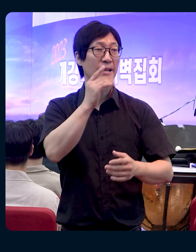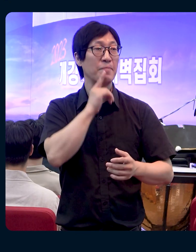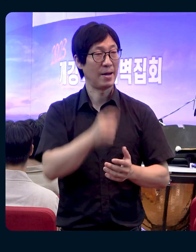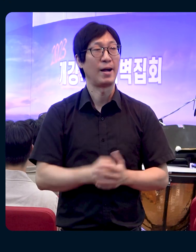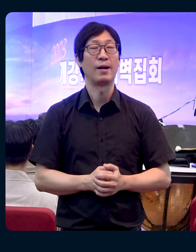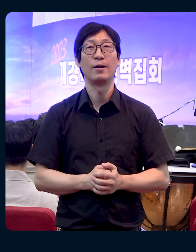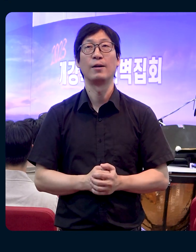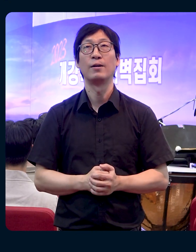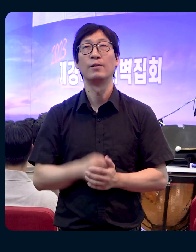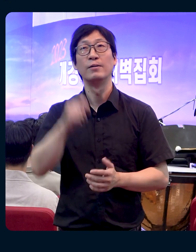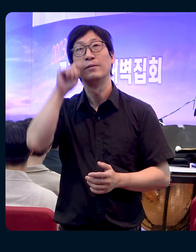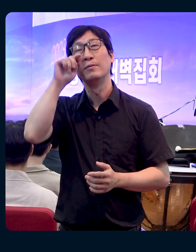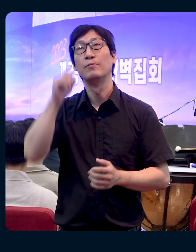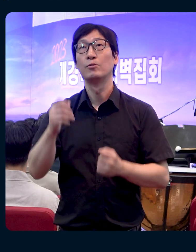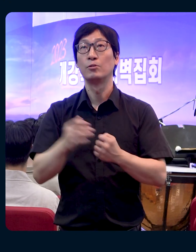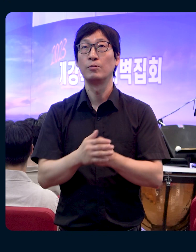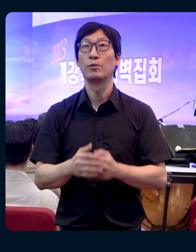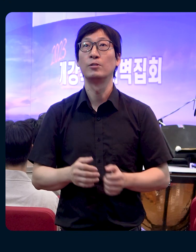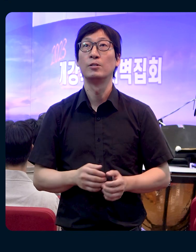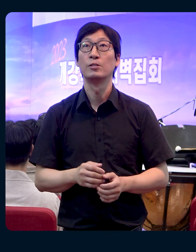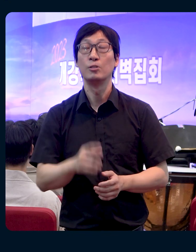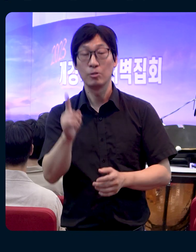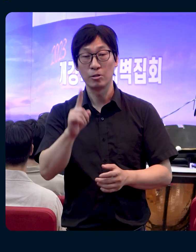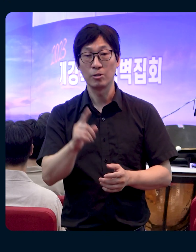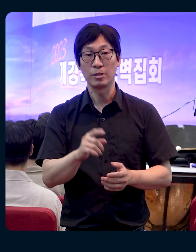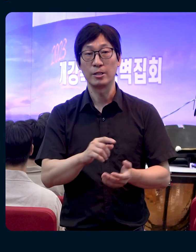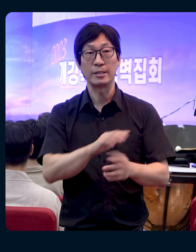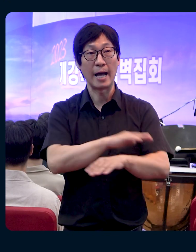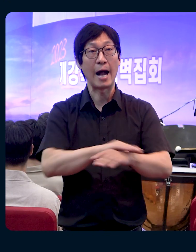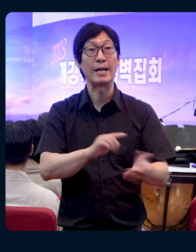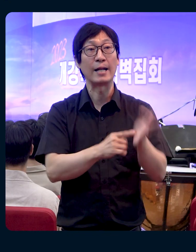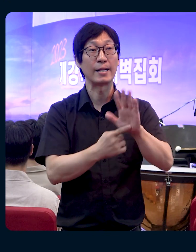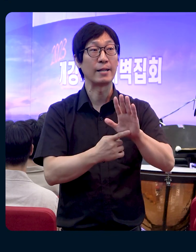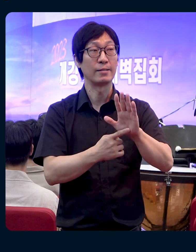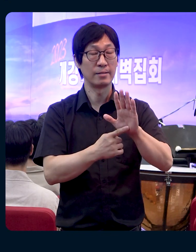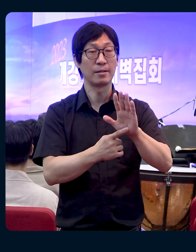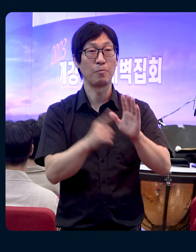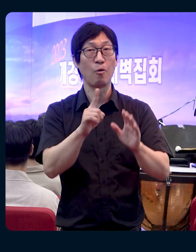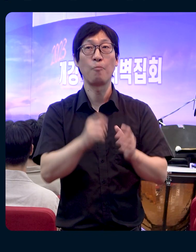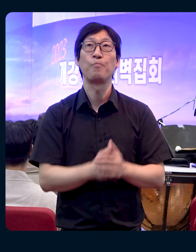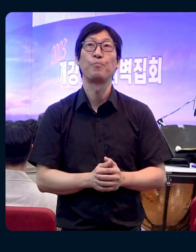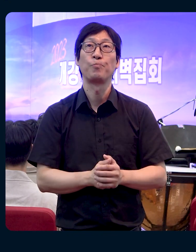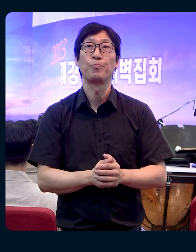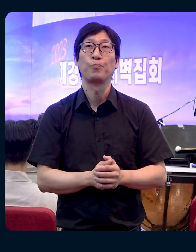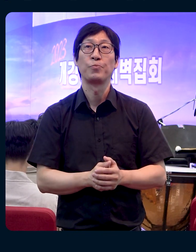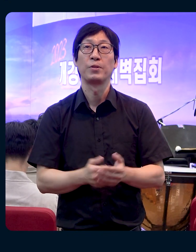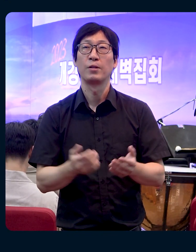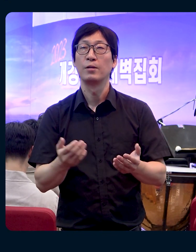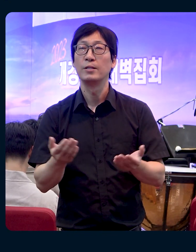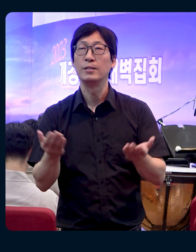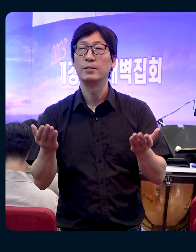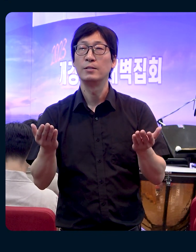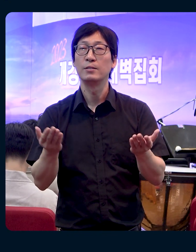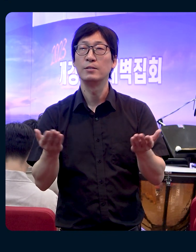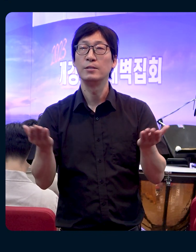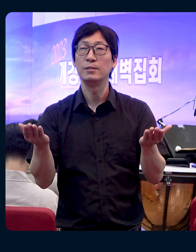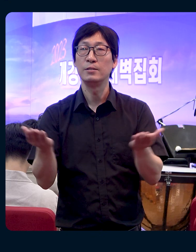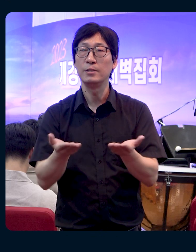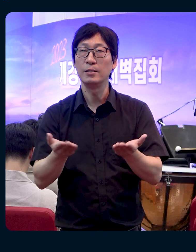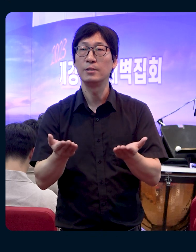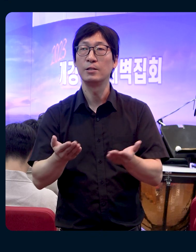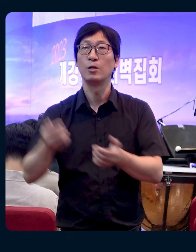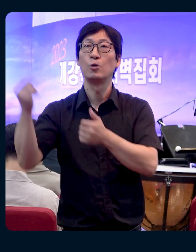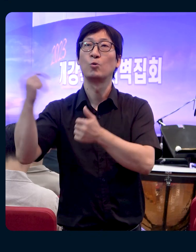변화를 정말 가장 잘 보여주는 것 중에 하나가 그 유명한 직업 소명론이라고 하는 겁니다.